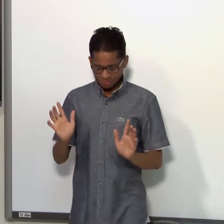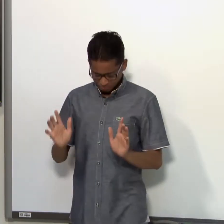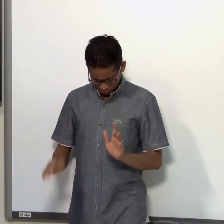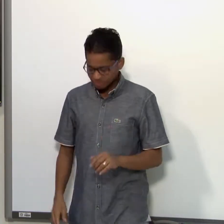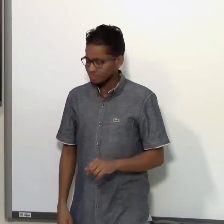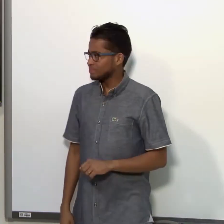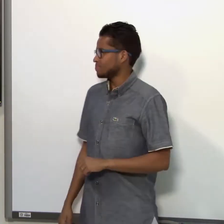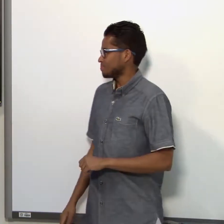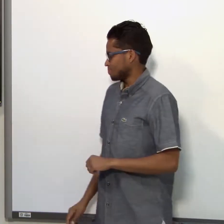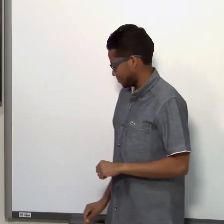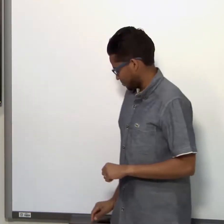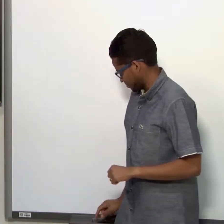substituísse a tradicional.